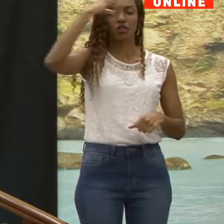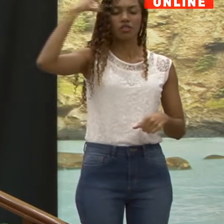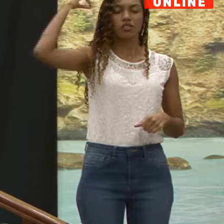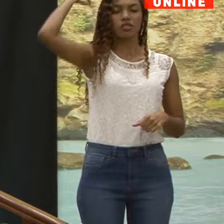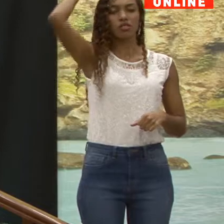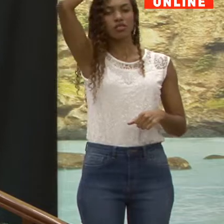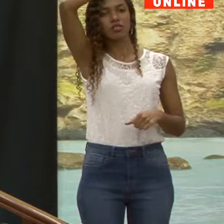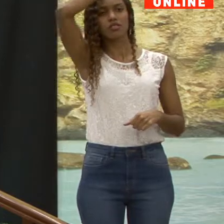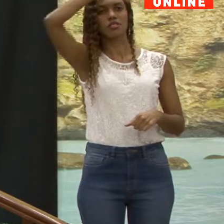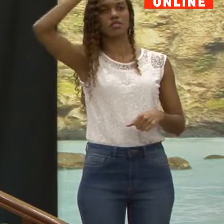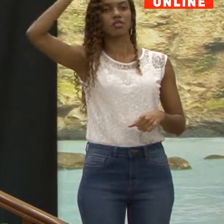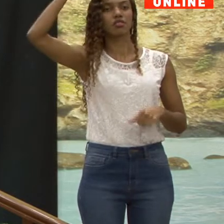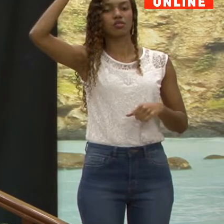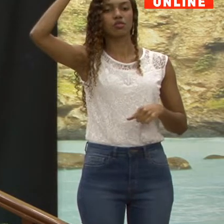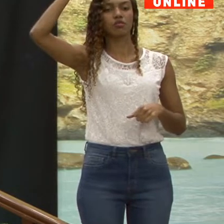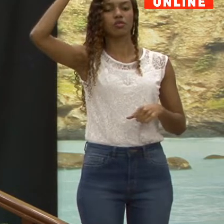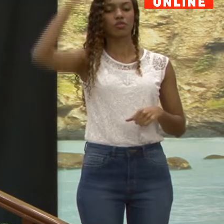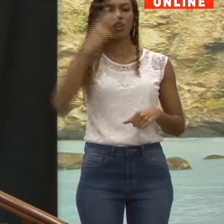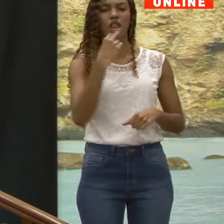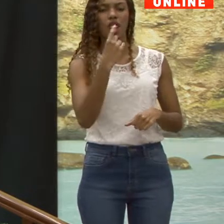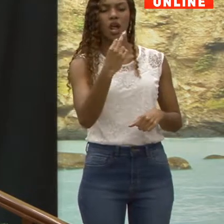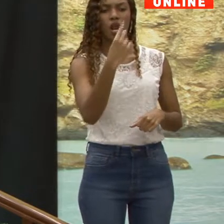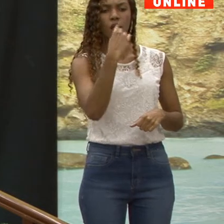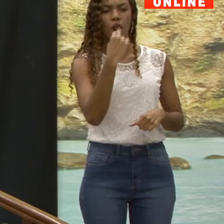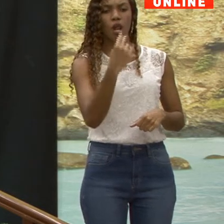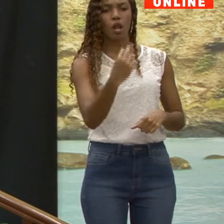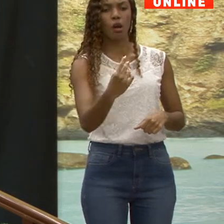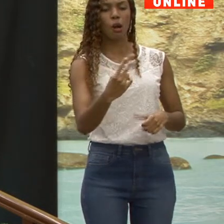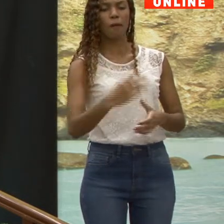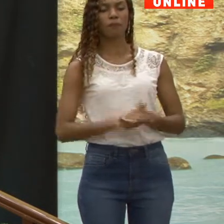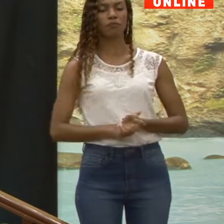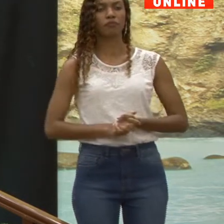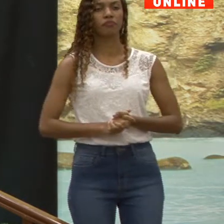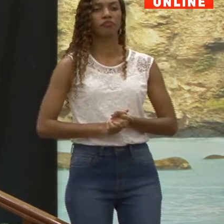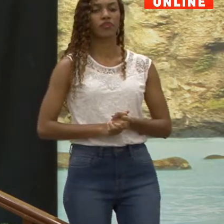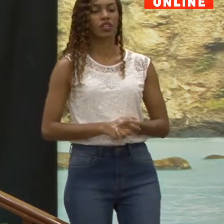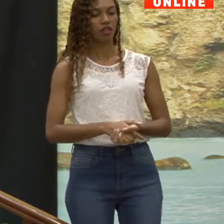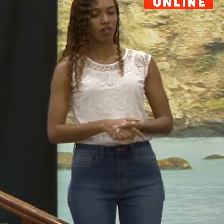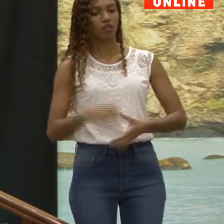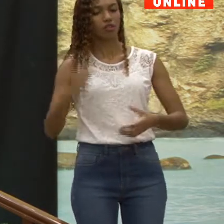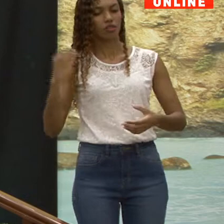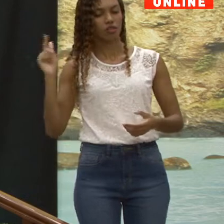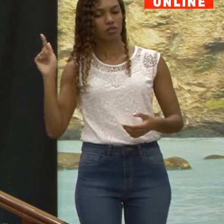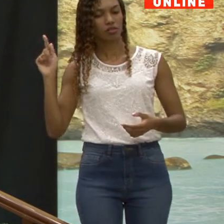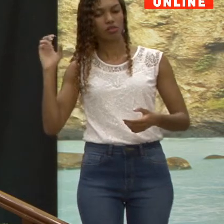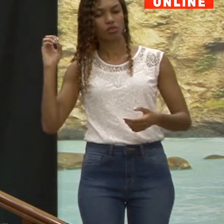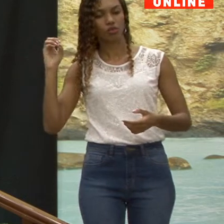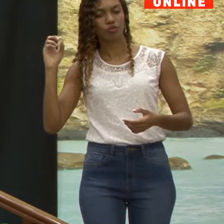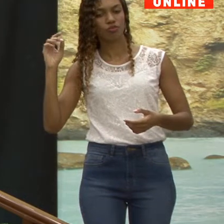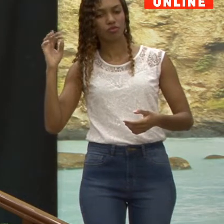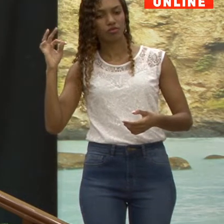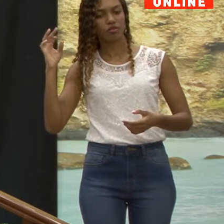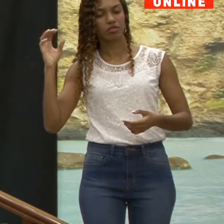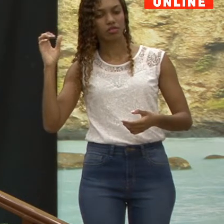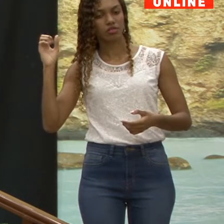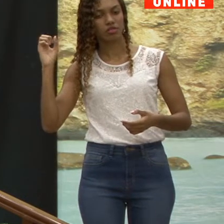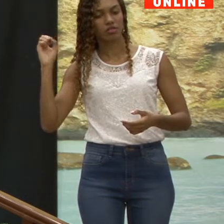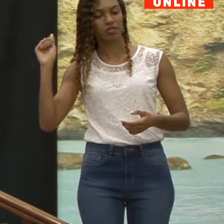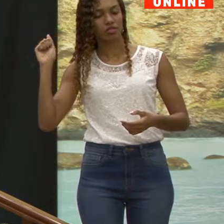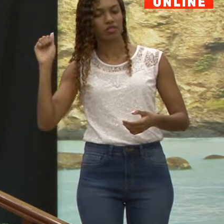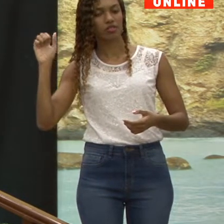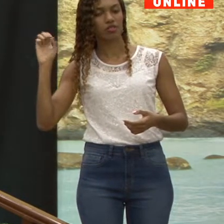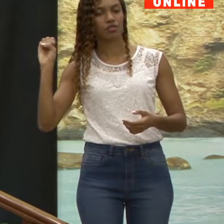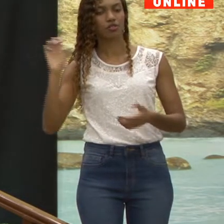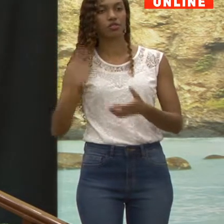línguas, mas vou falar e vou falar muito. Me dá só uma gotinha para mim que eu posso falar blá, blá, tá bom. Eu não